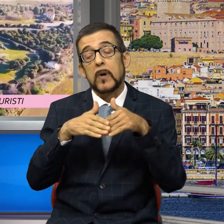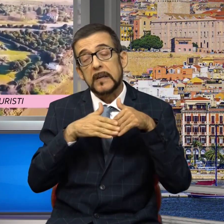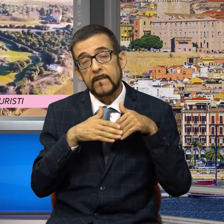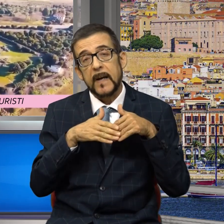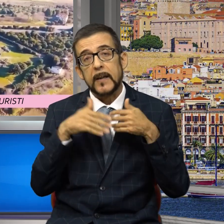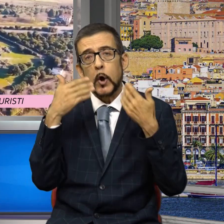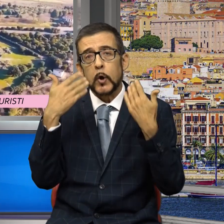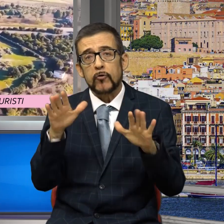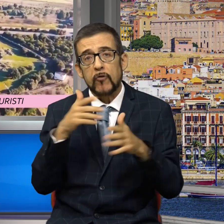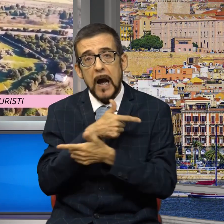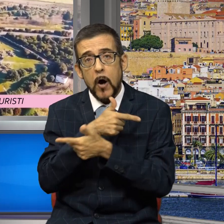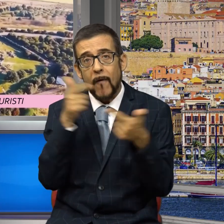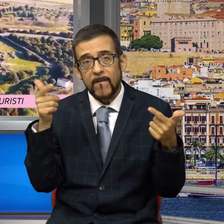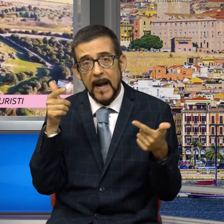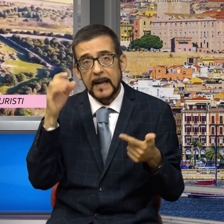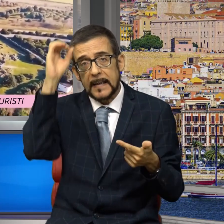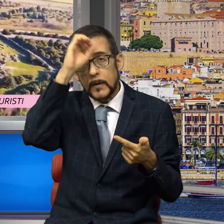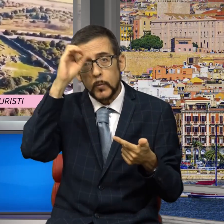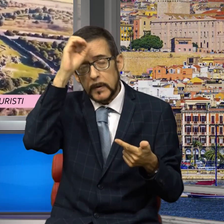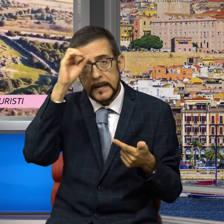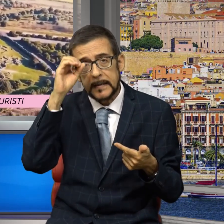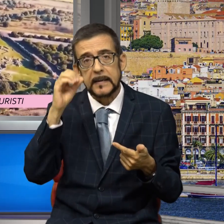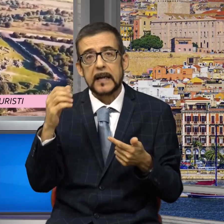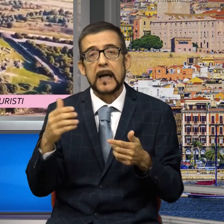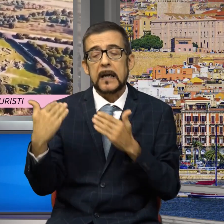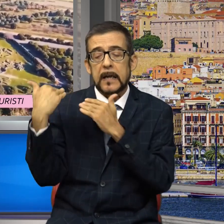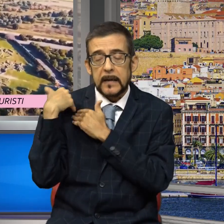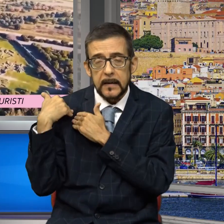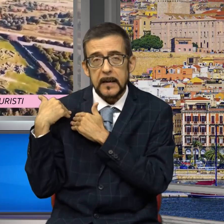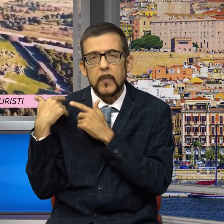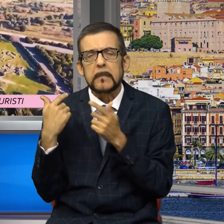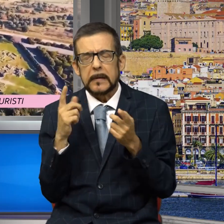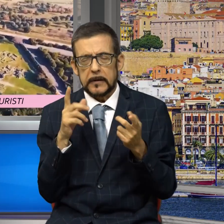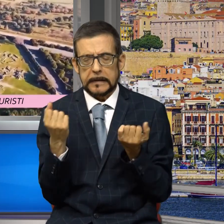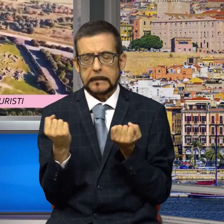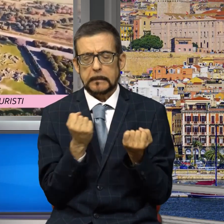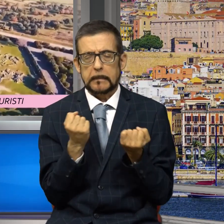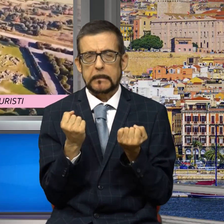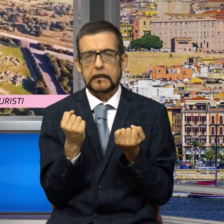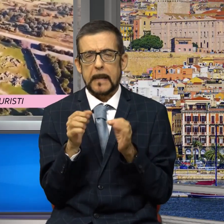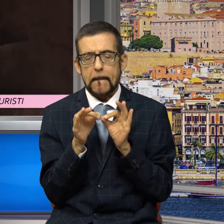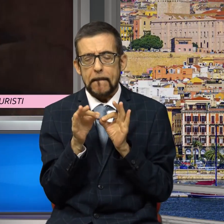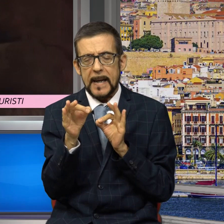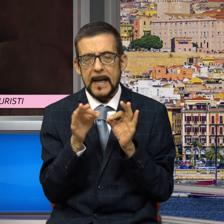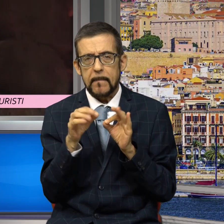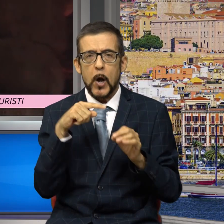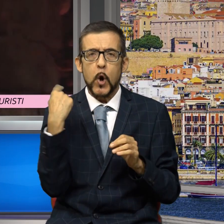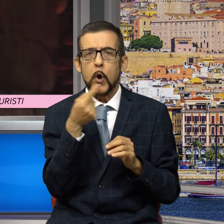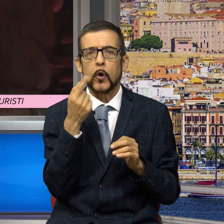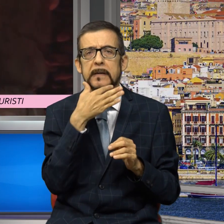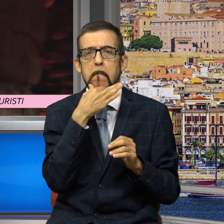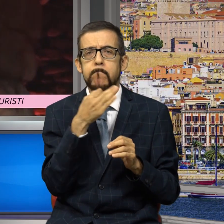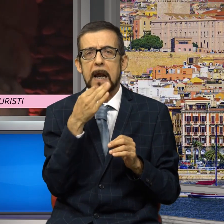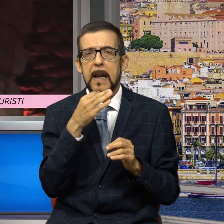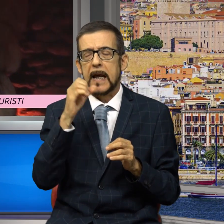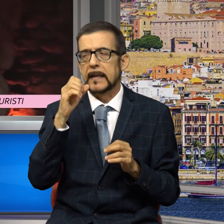l'offerta turistica, le competenze e la razionalizzazione millimetrica della nostra bellezza, storica e culturale,